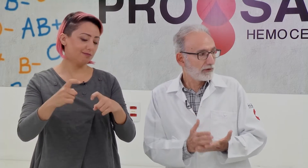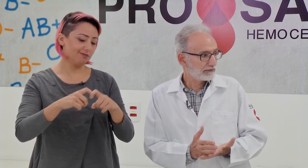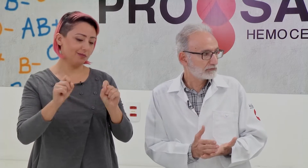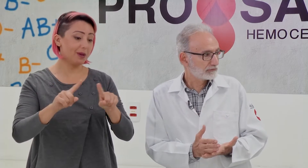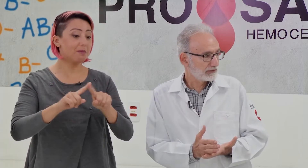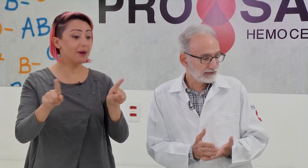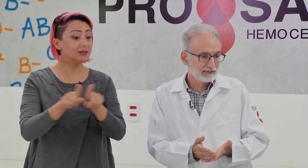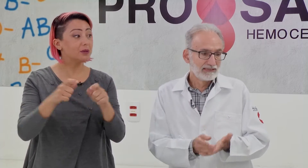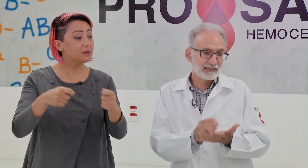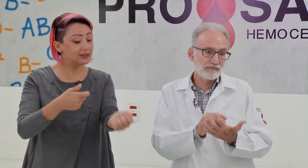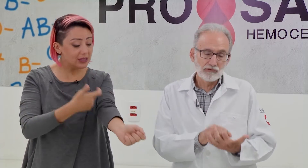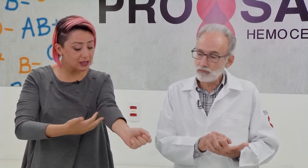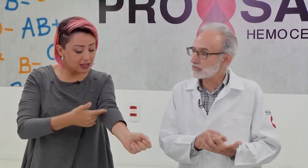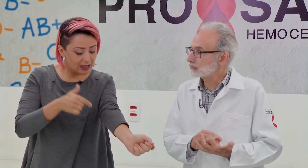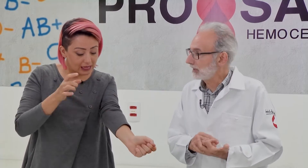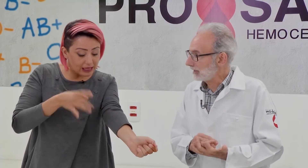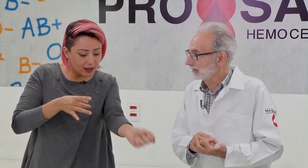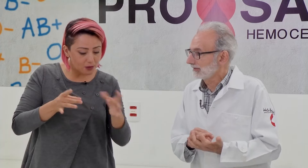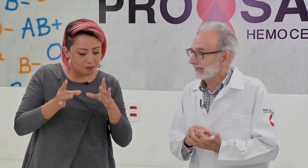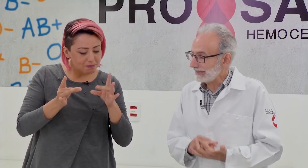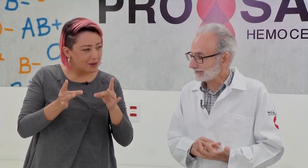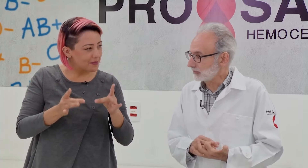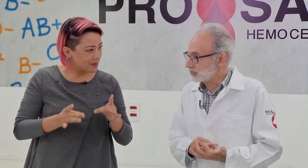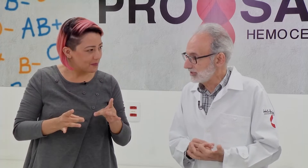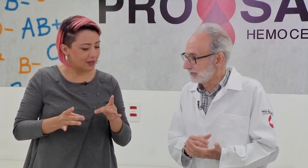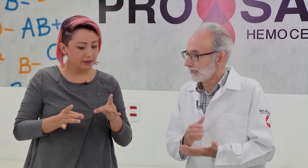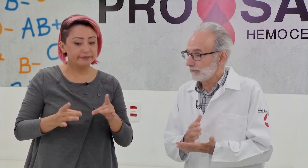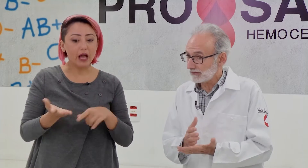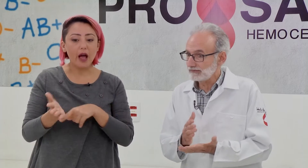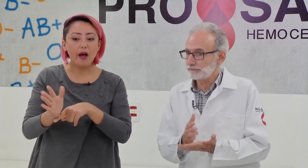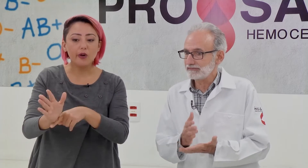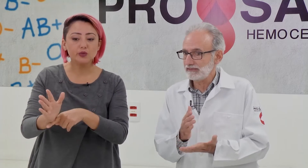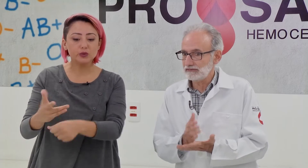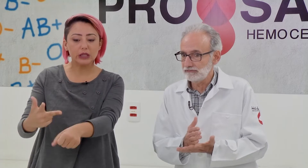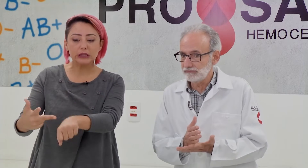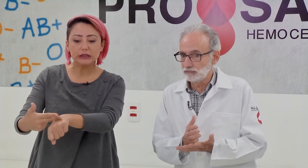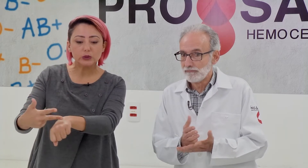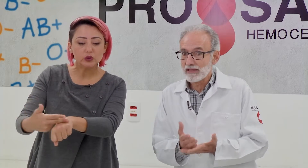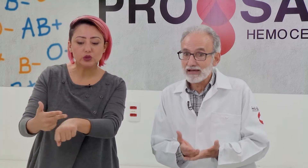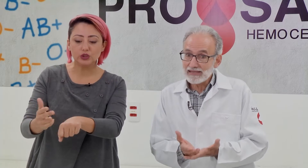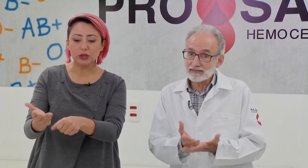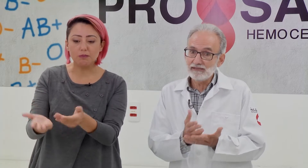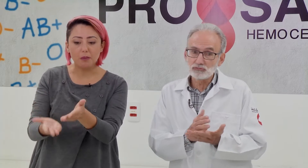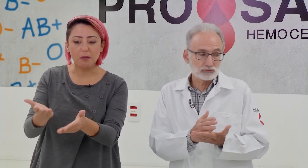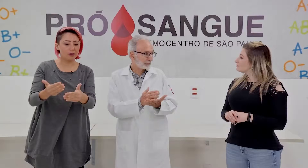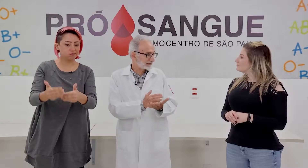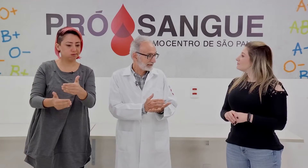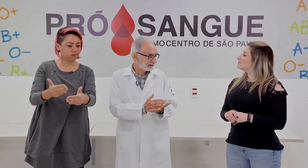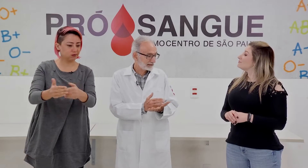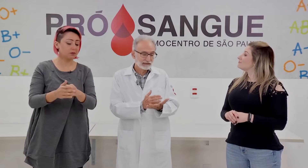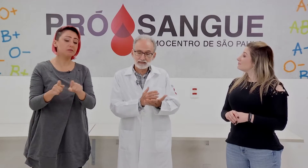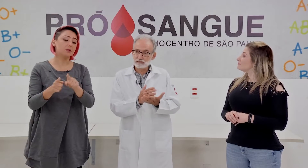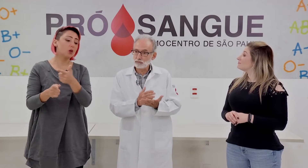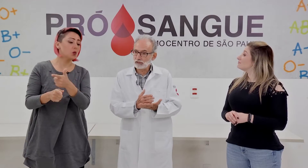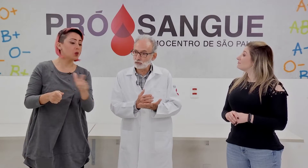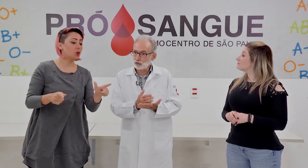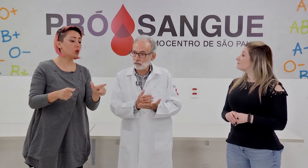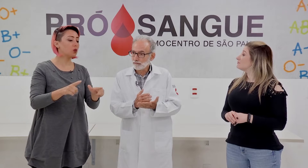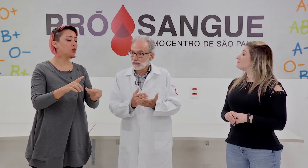hemocomponentes do sangue que vão ajudar na cirurgia, manter esse paciente vivo. E aqueles outros pacientes de ambulatório